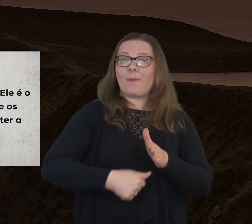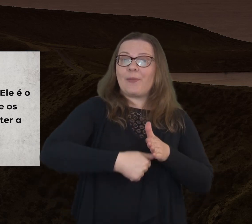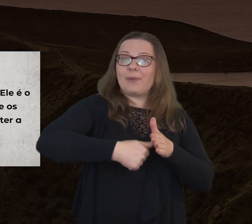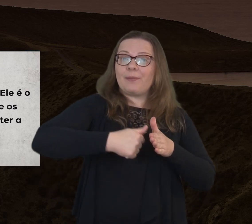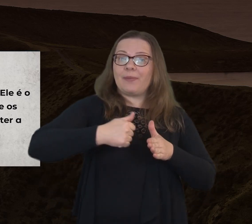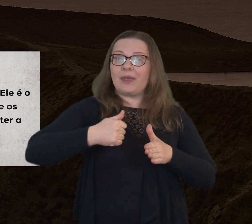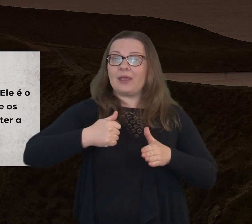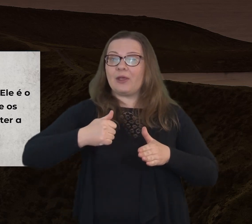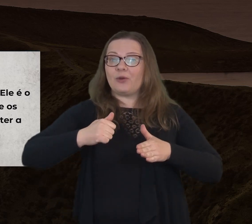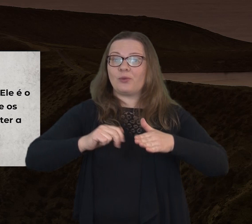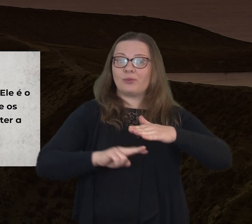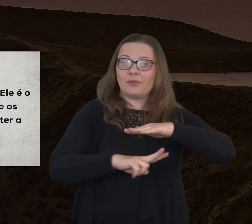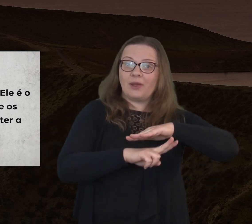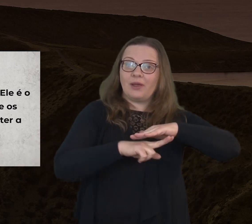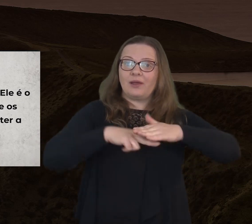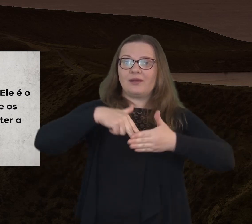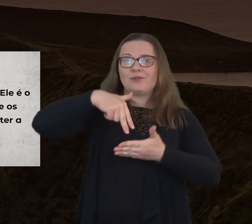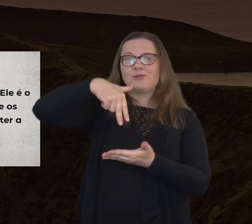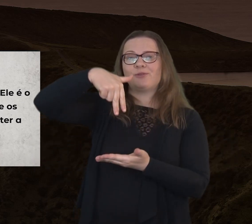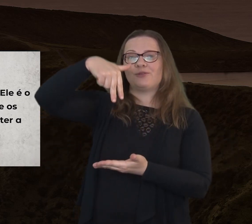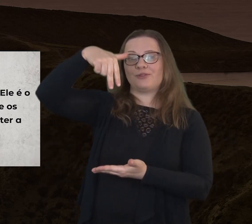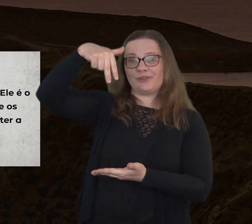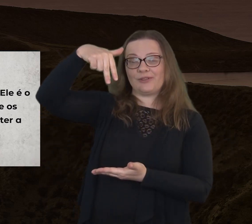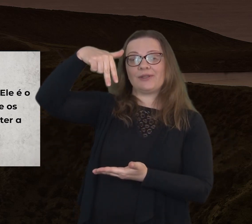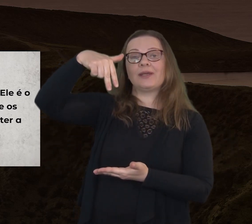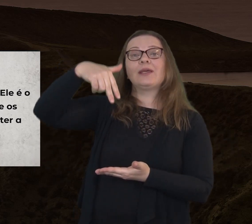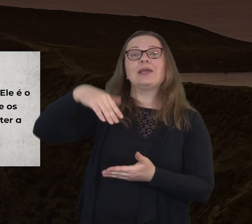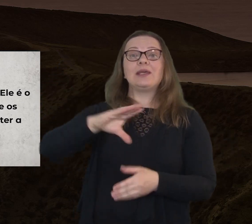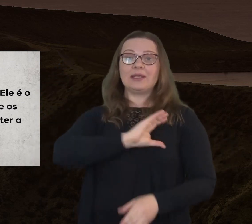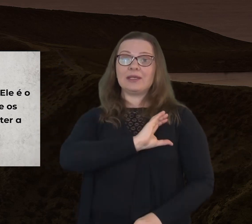a primazia. Deus quer que Cristo tenha